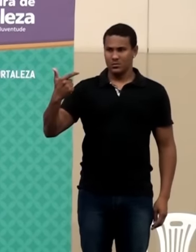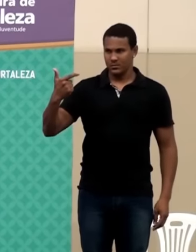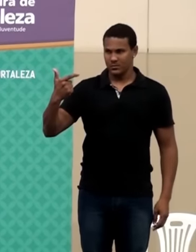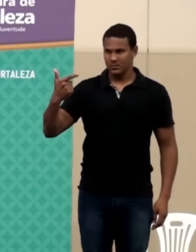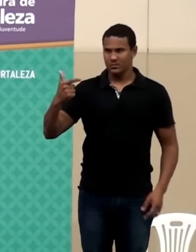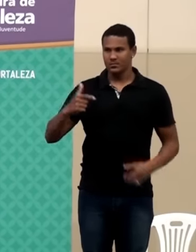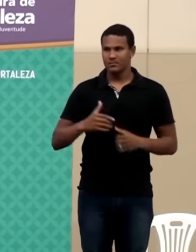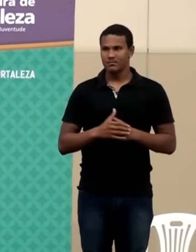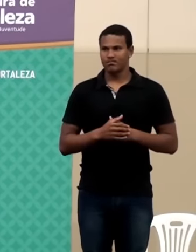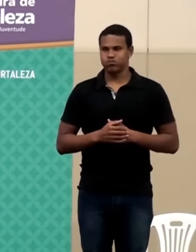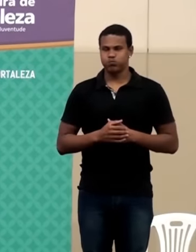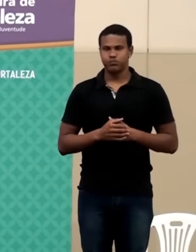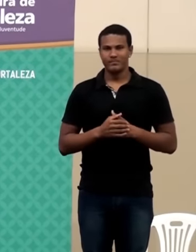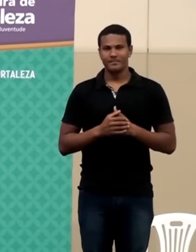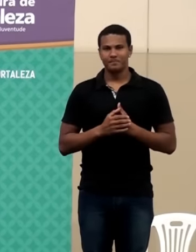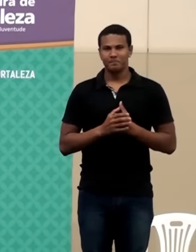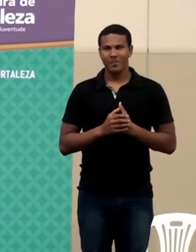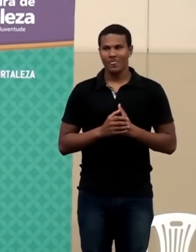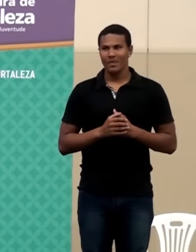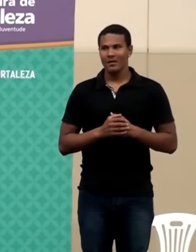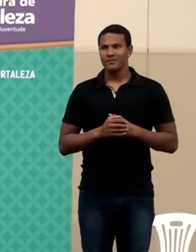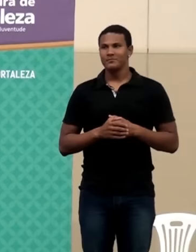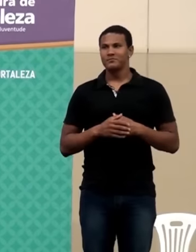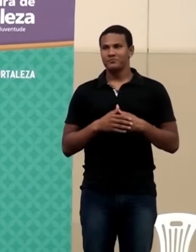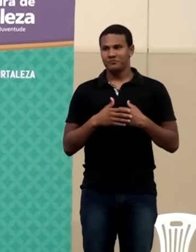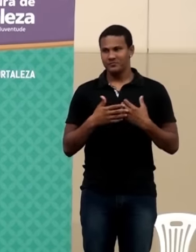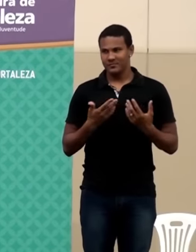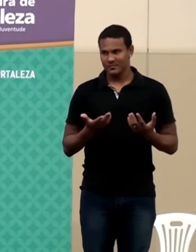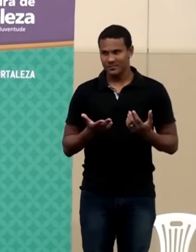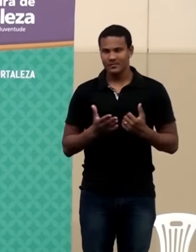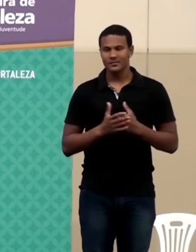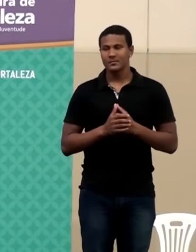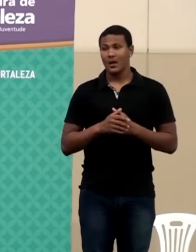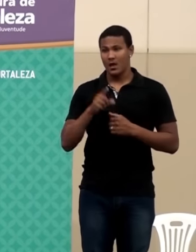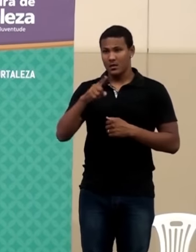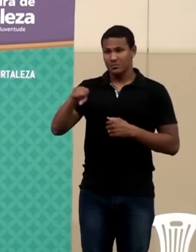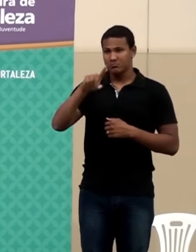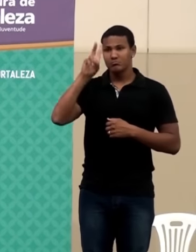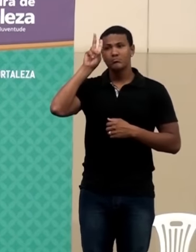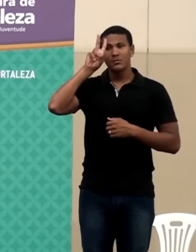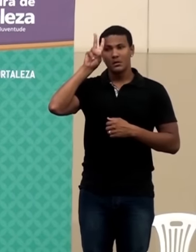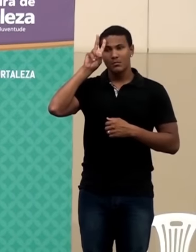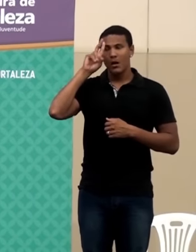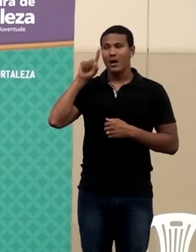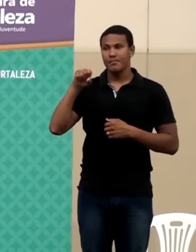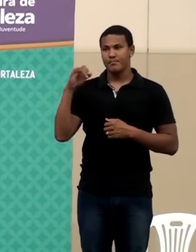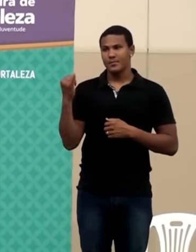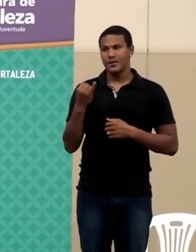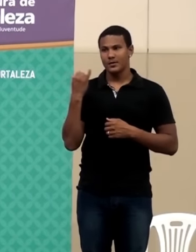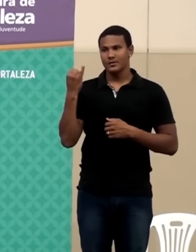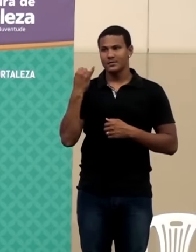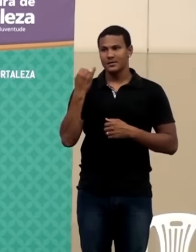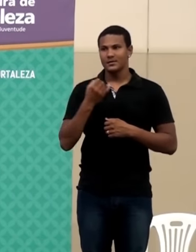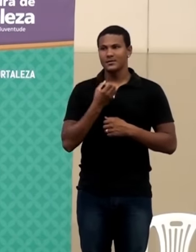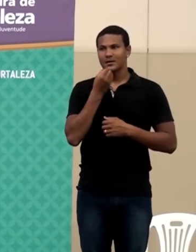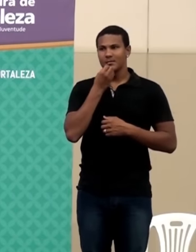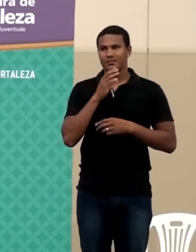ionizável. Ok? Então, lembre-se dessas duas exceções, que elas são importantes. Vamos para frente.